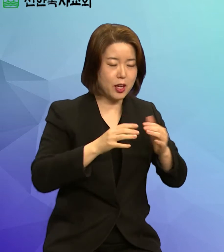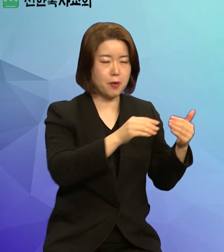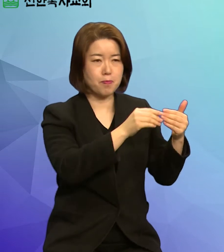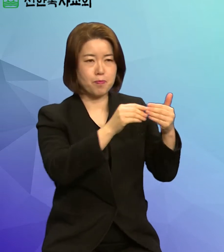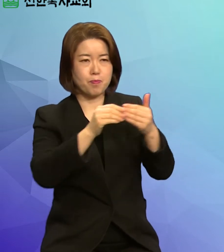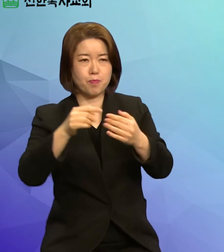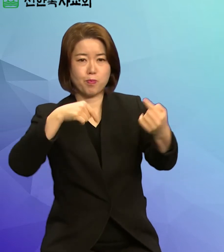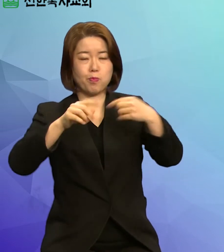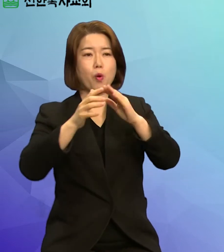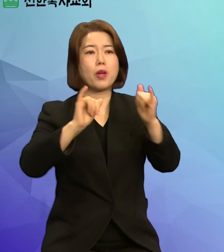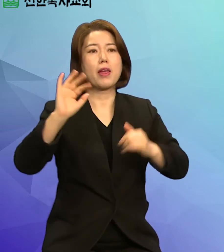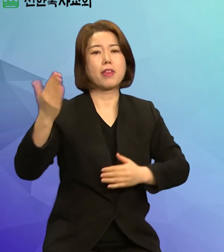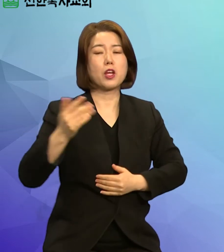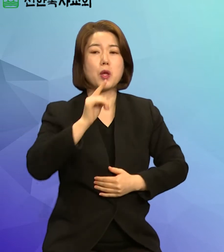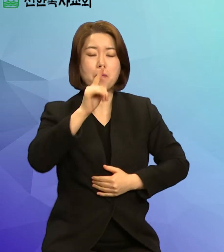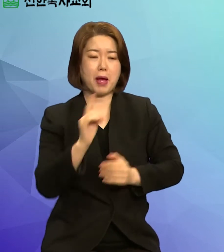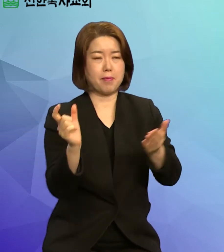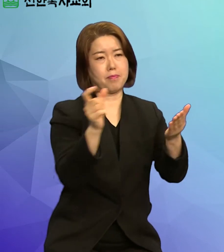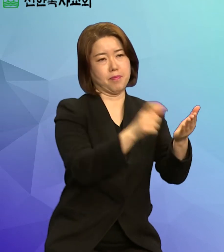되리라 하였음이니이다.